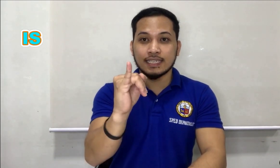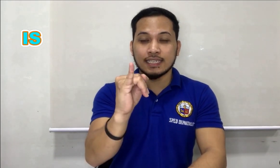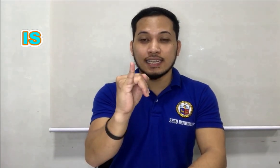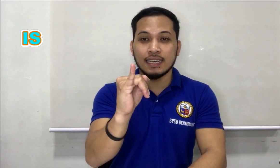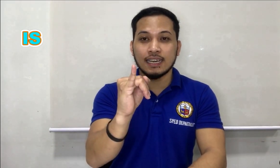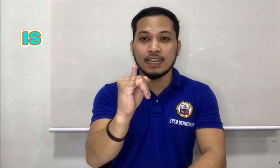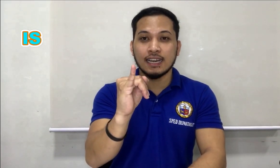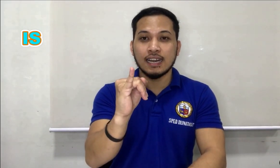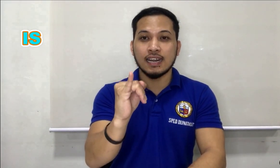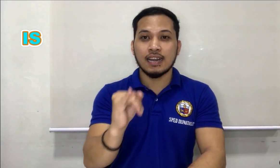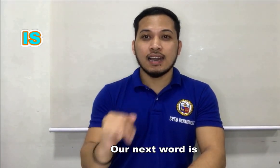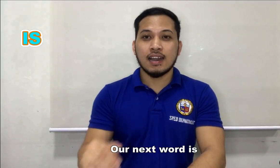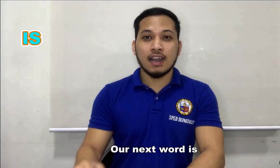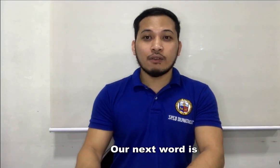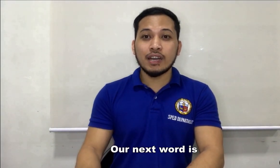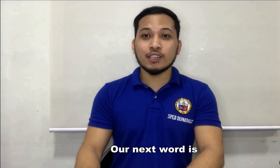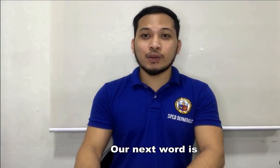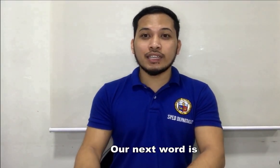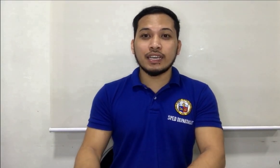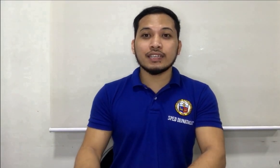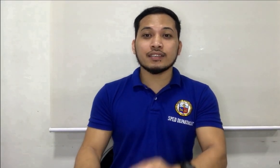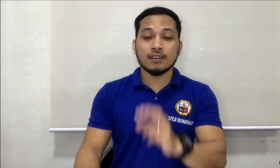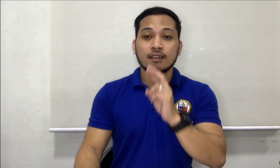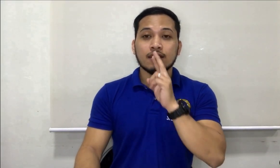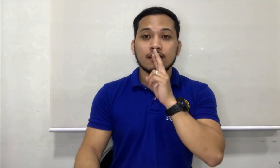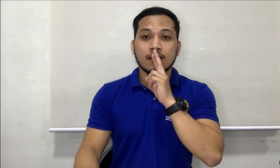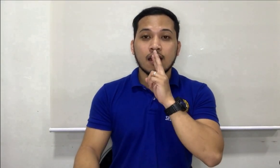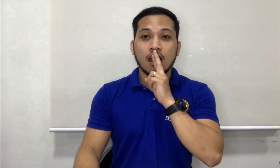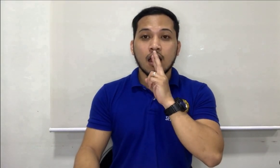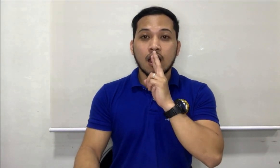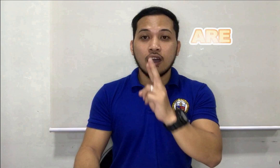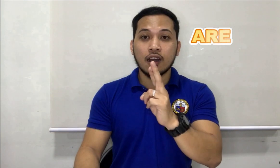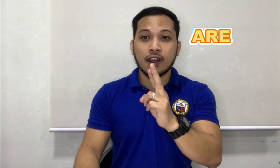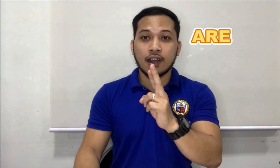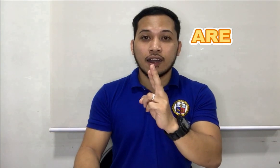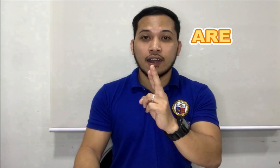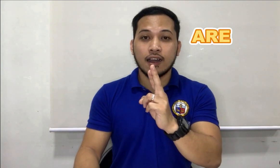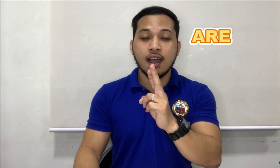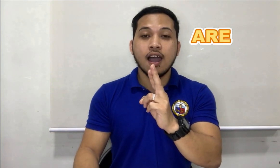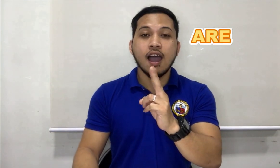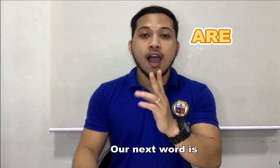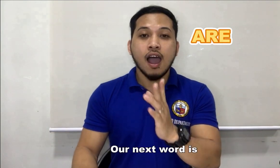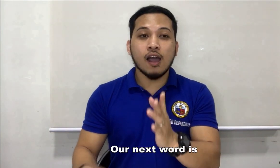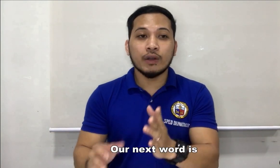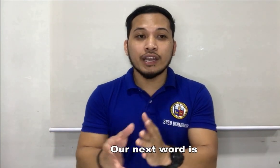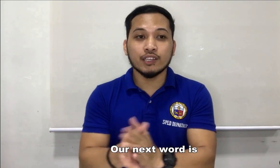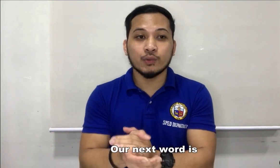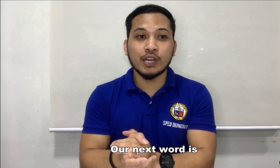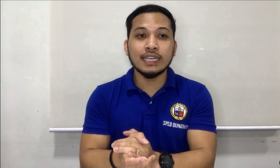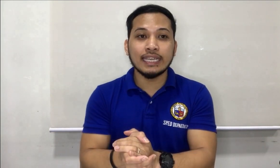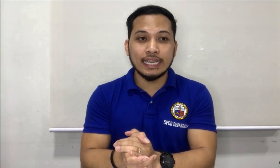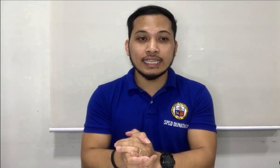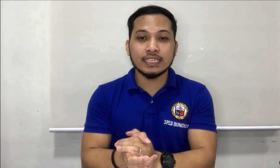is. Our next word is are. Our next word